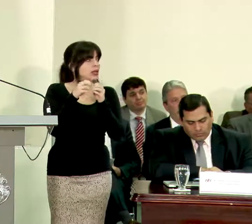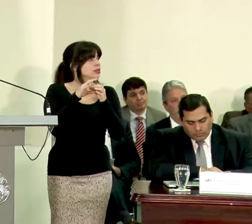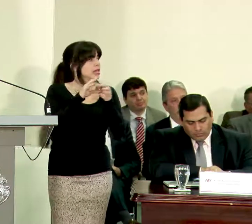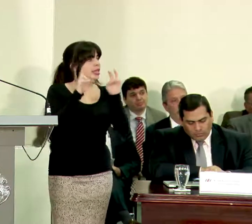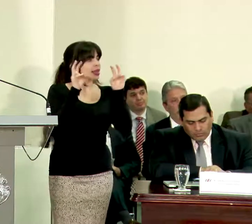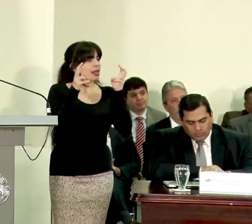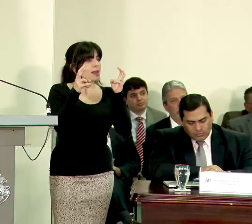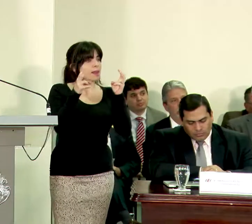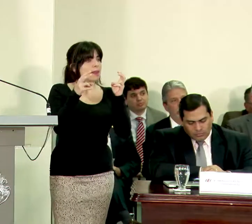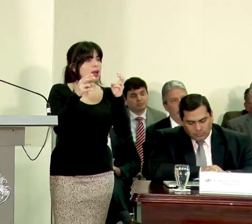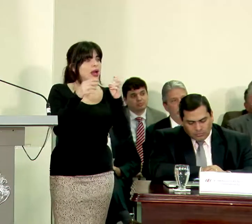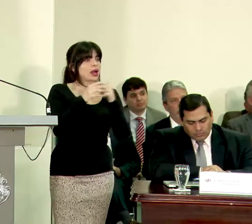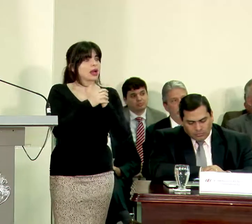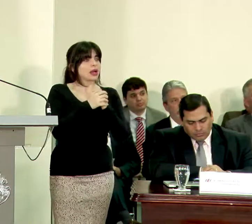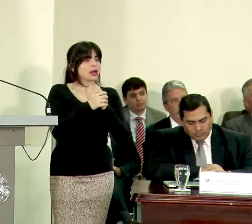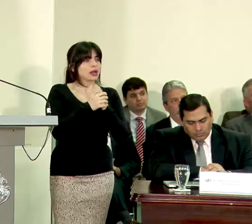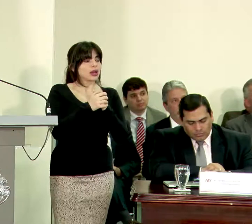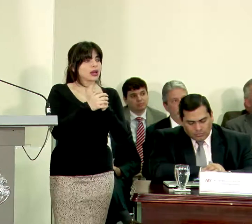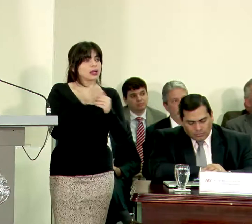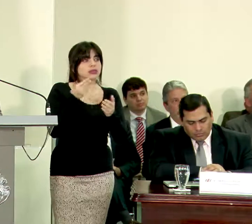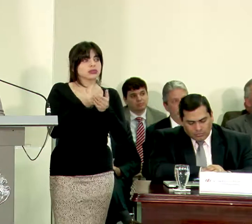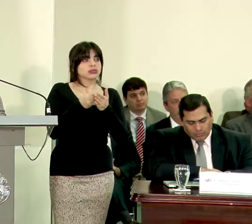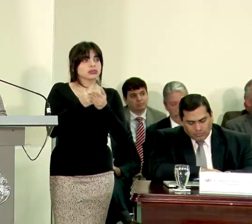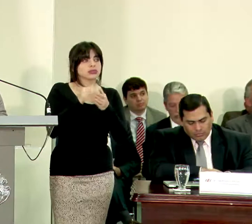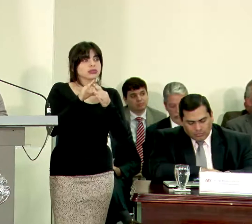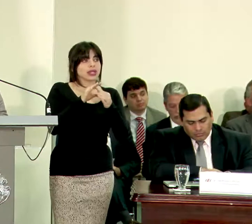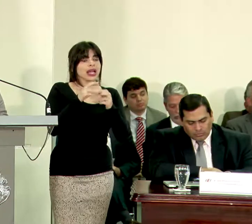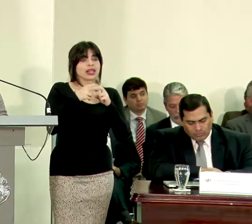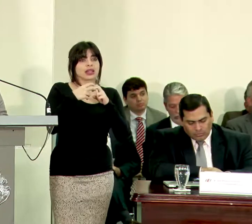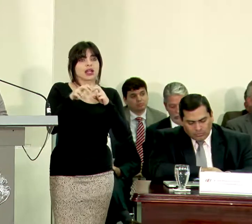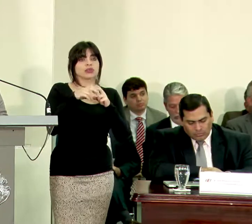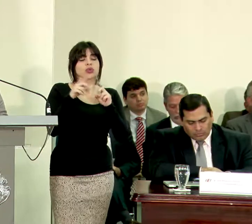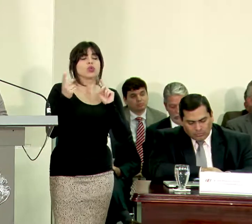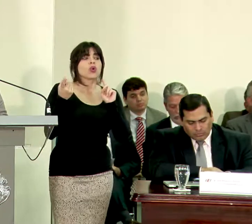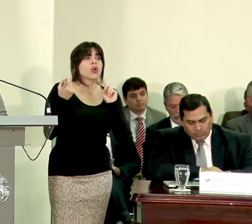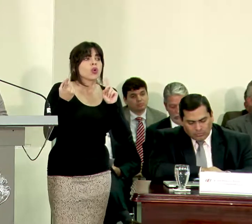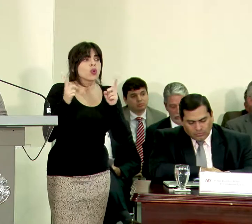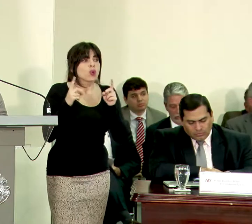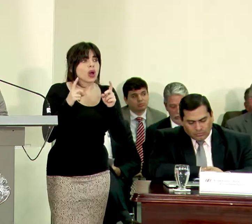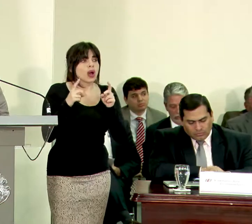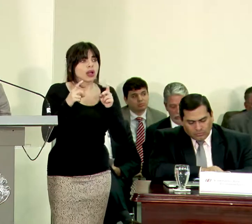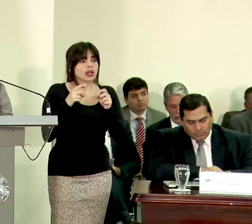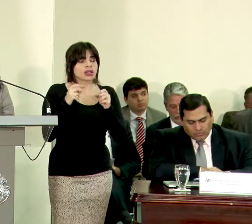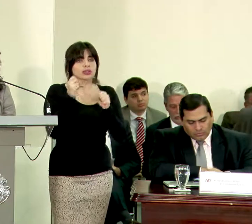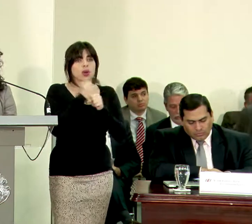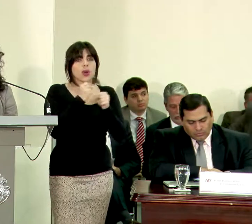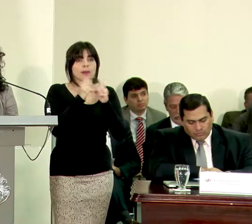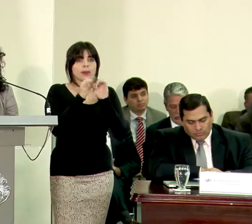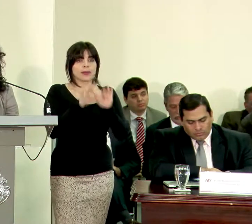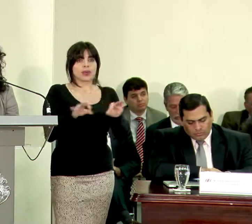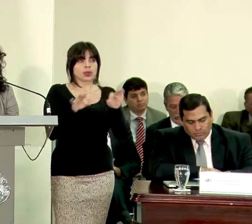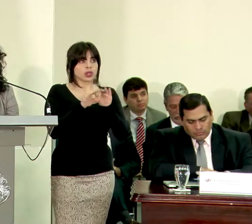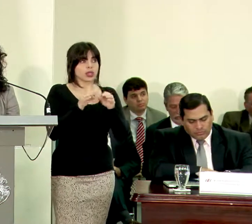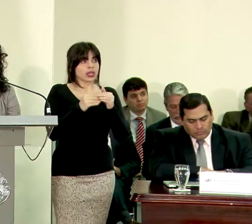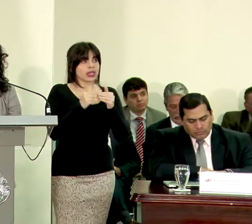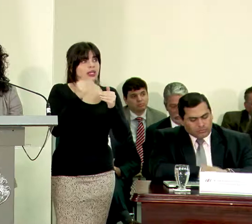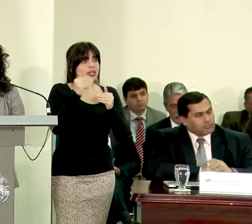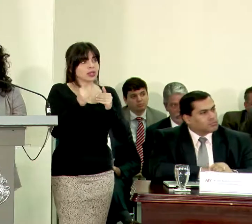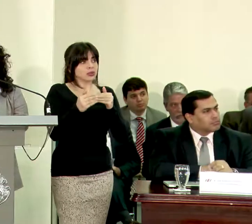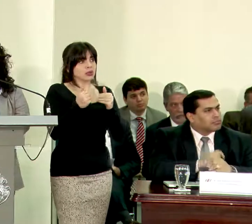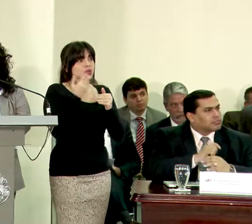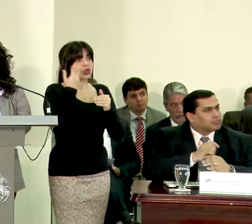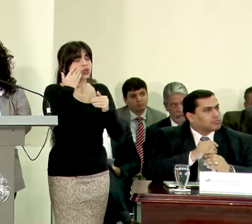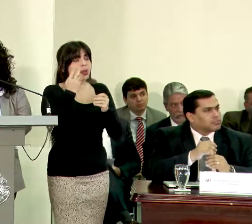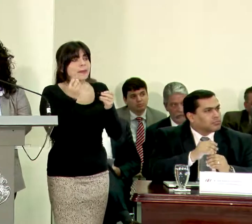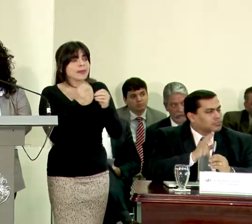tema de los millones que se van a destinar para el tema de transportes, cuáles van a ser esas obras prioritarias. Y después de don Carlos, no sé qué